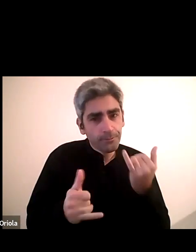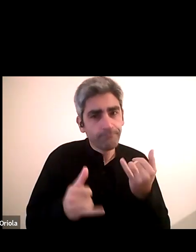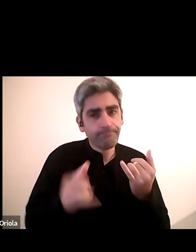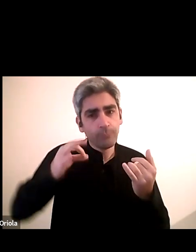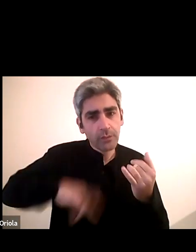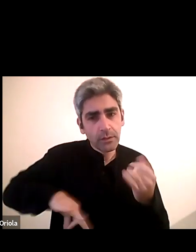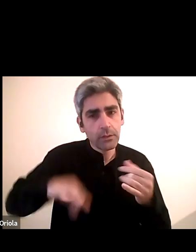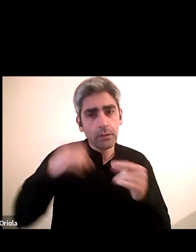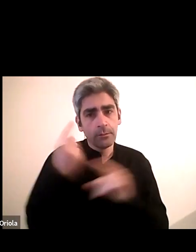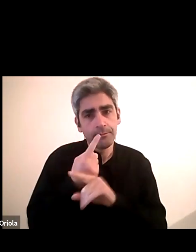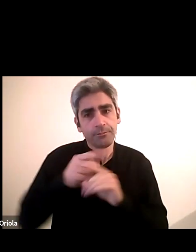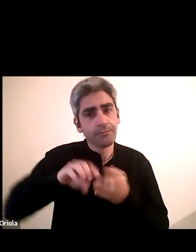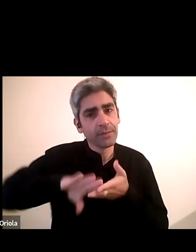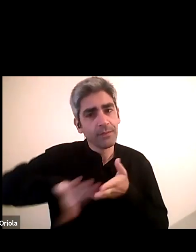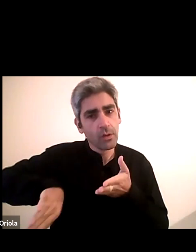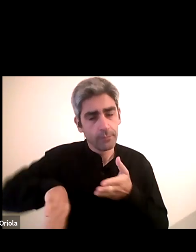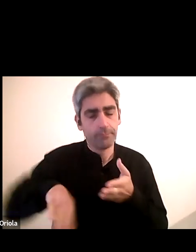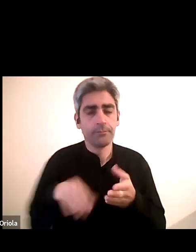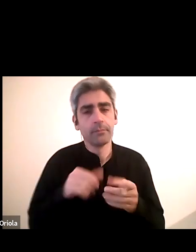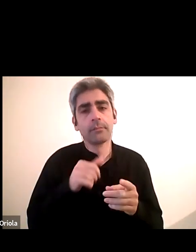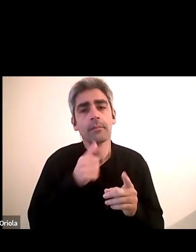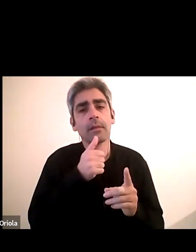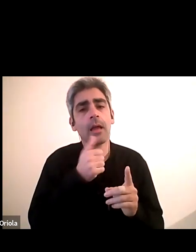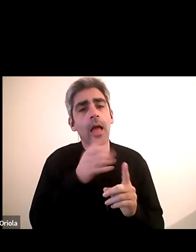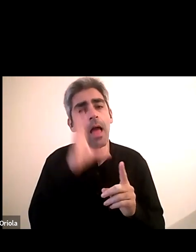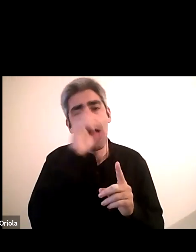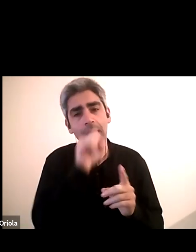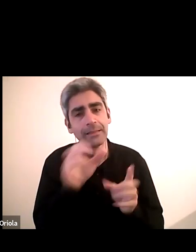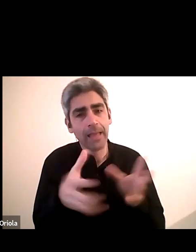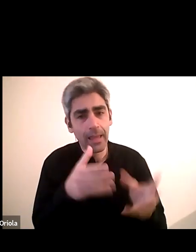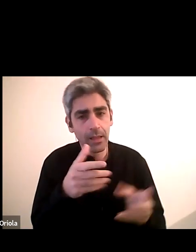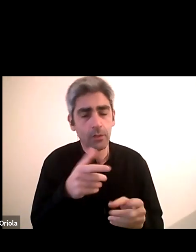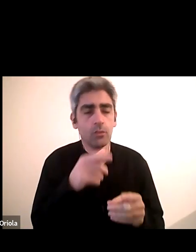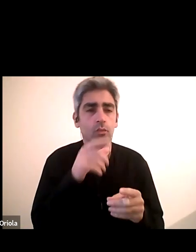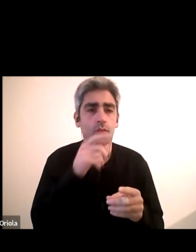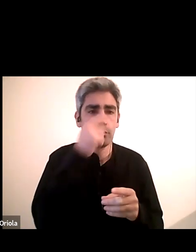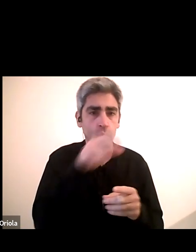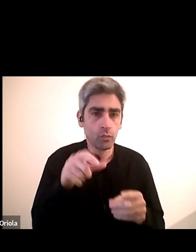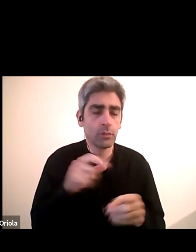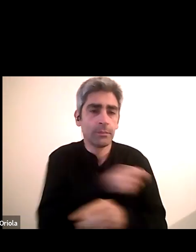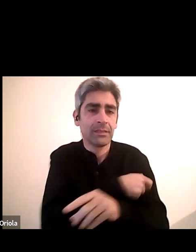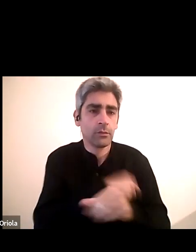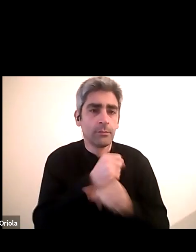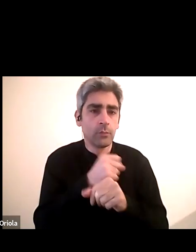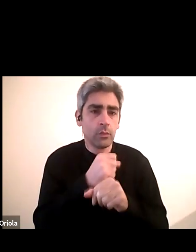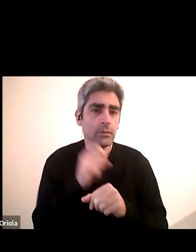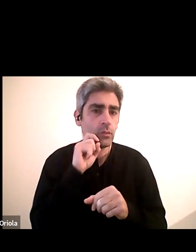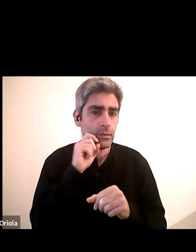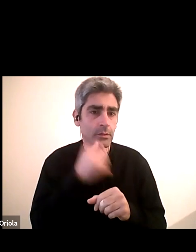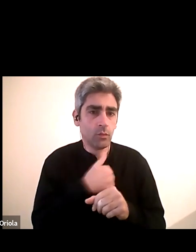profissionais, o assédio, os representantes dos trabalhadores para a segurança e saúde do trabalho e